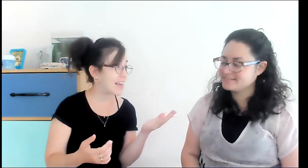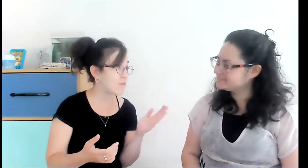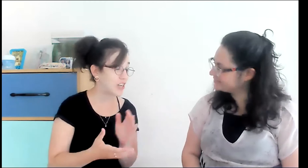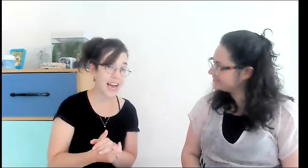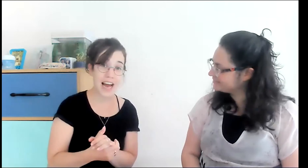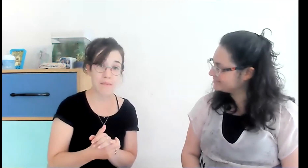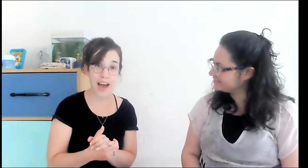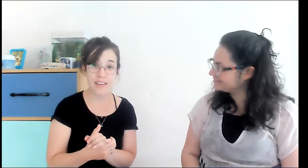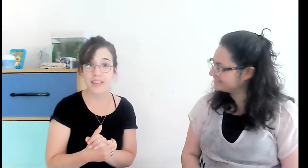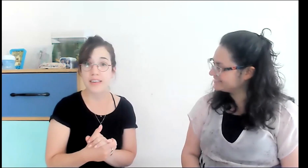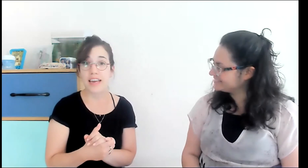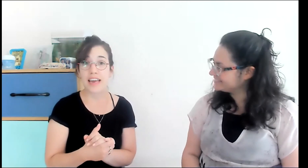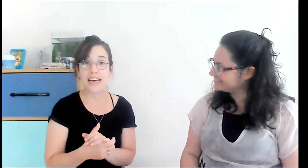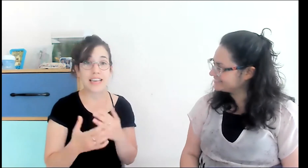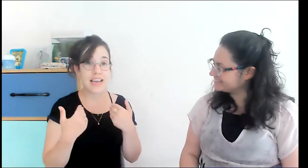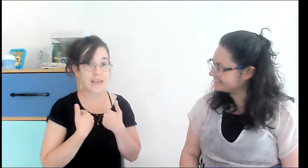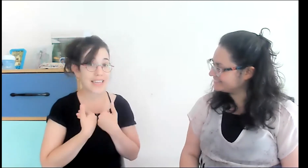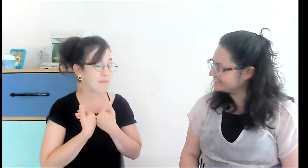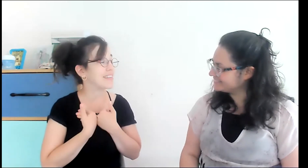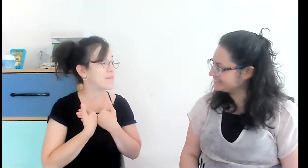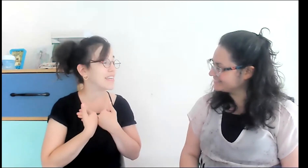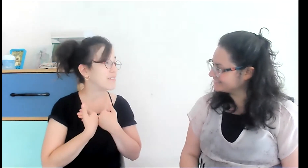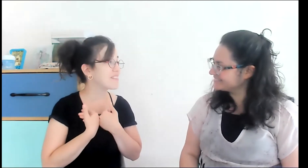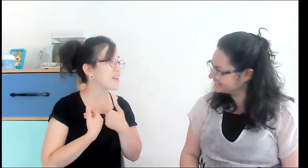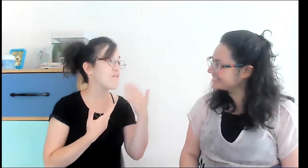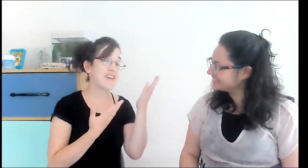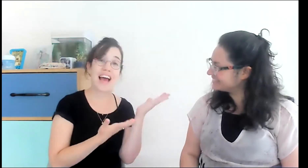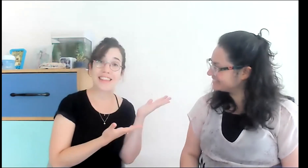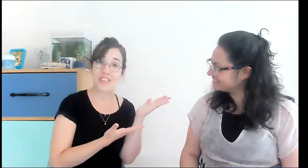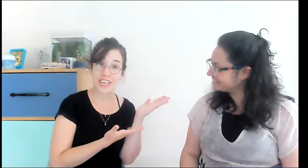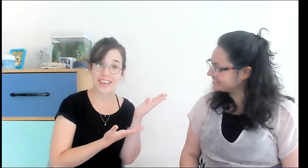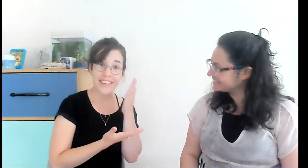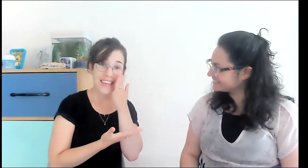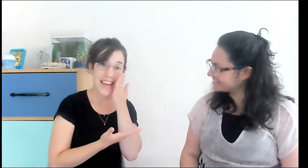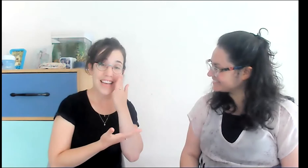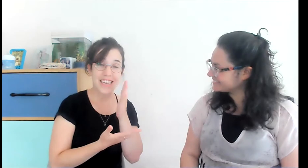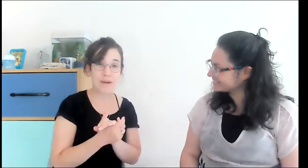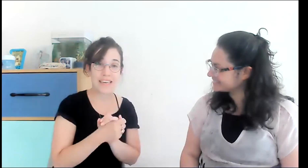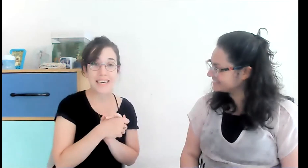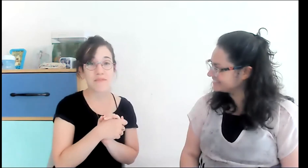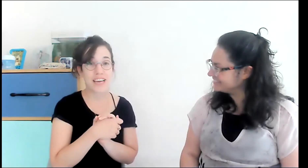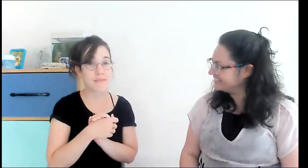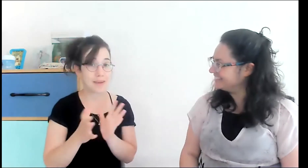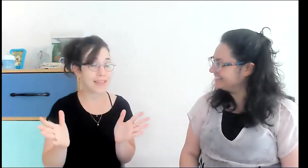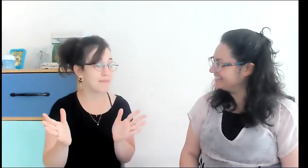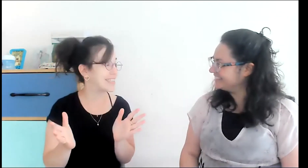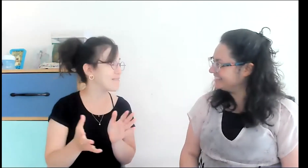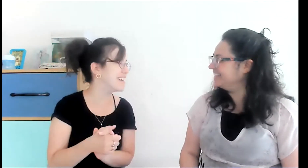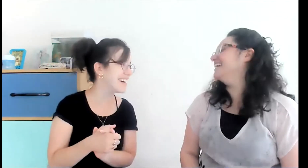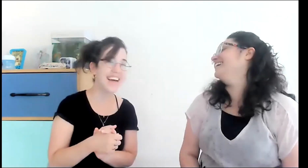כמו שיעלה אמרה. אז אני אלמד אתכם את הסימנים ויעלה את השיר, יעלה שרה מקסים ואני מסמנת מקסים.